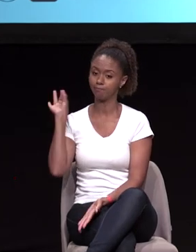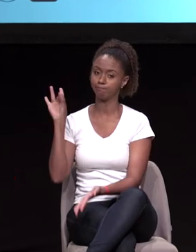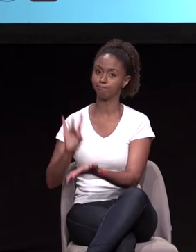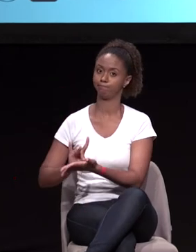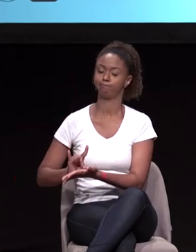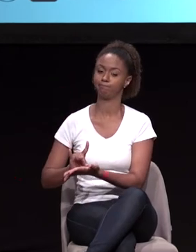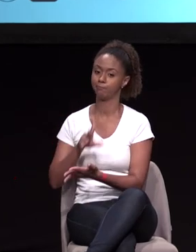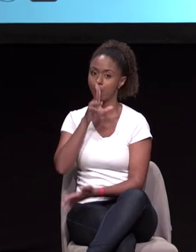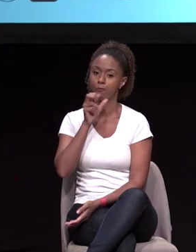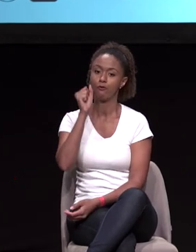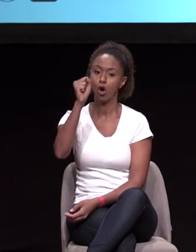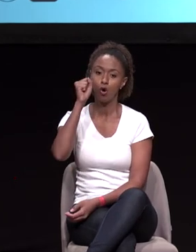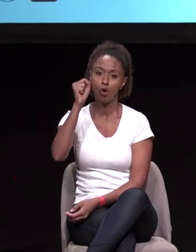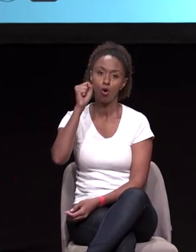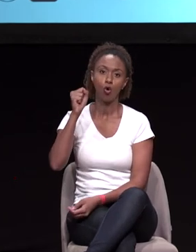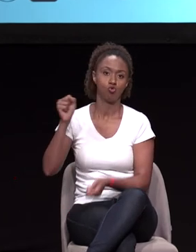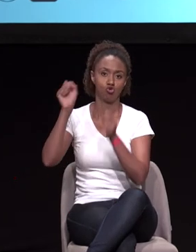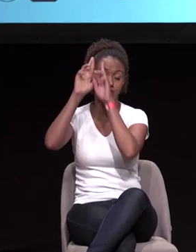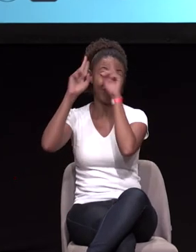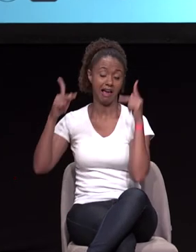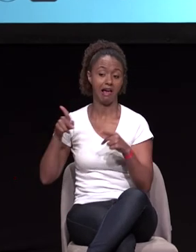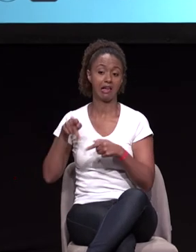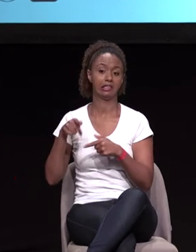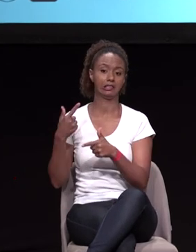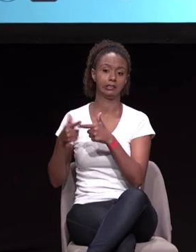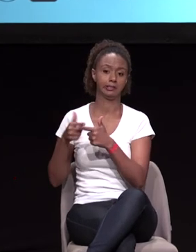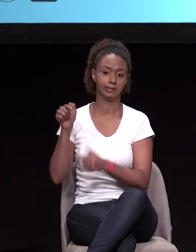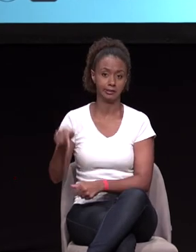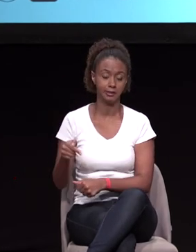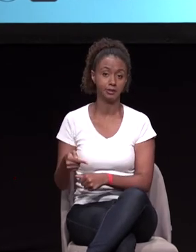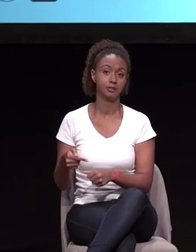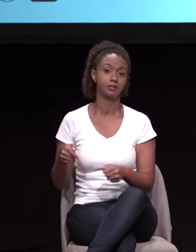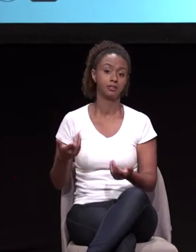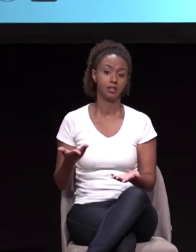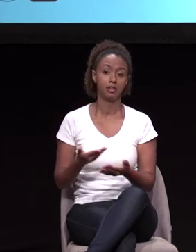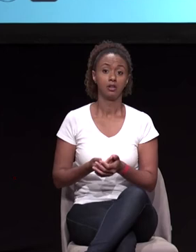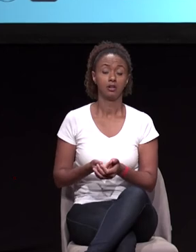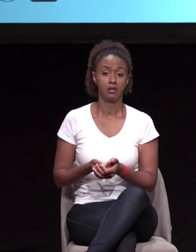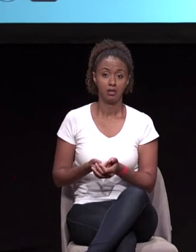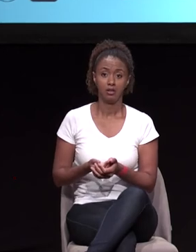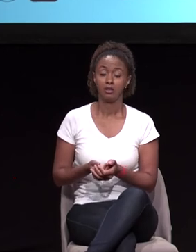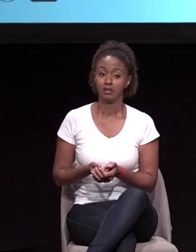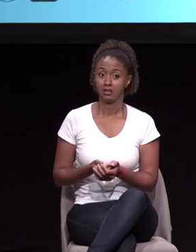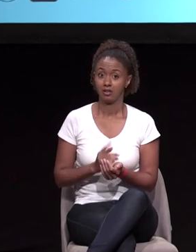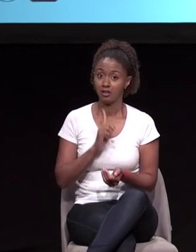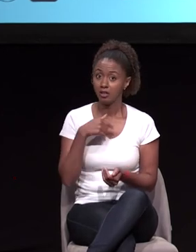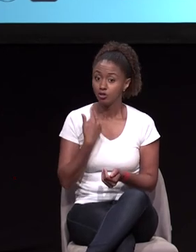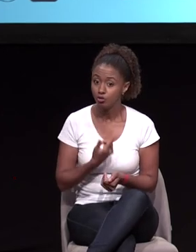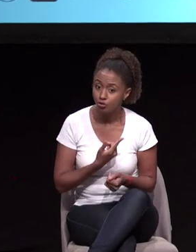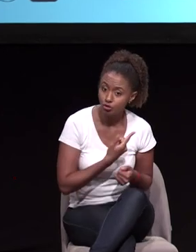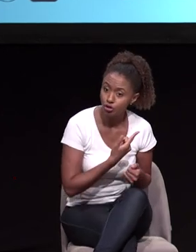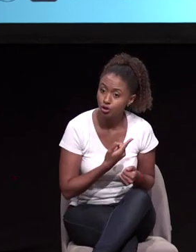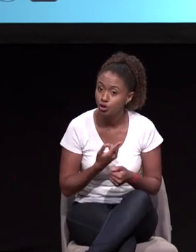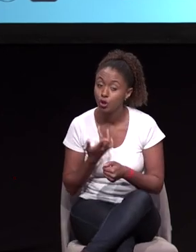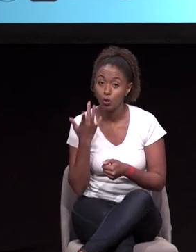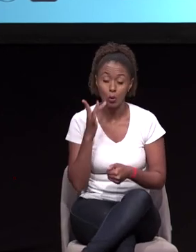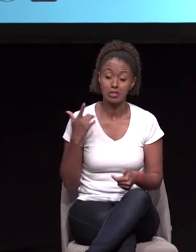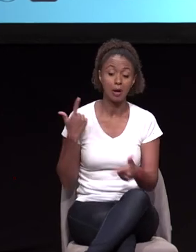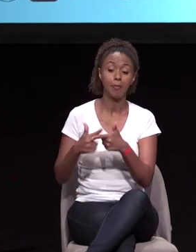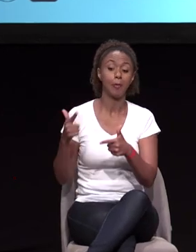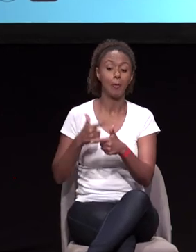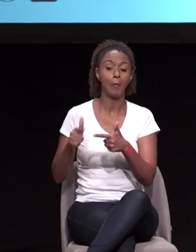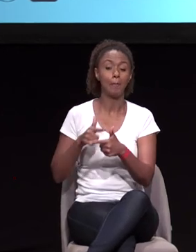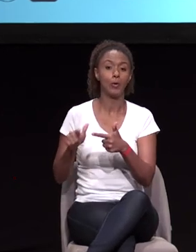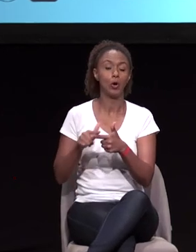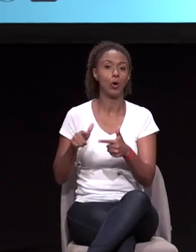então a gente tem um problema um pouco distinto do que acontece no século 20 nessa hora que a gente entenda o tamanho do problema com o qual nós